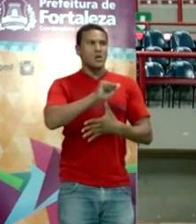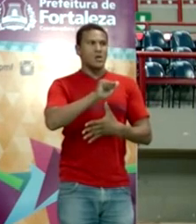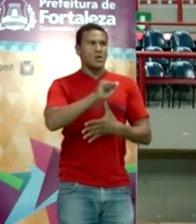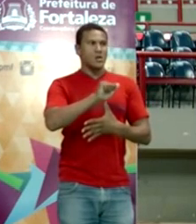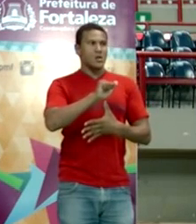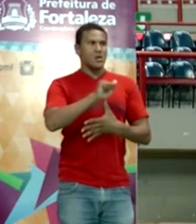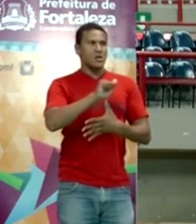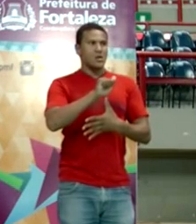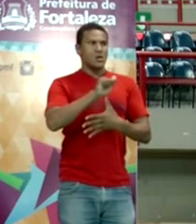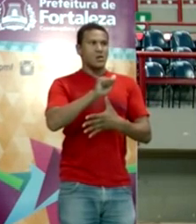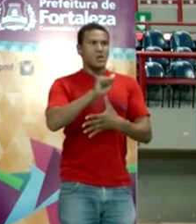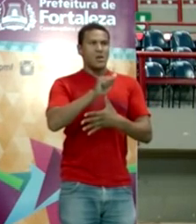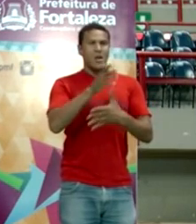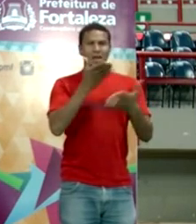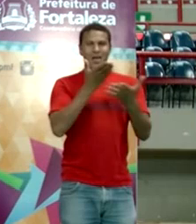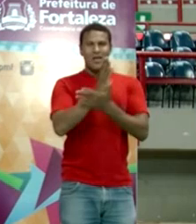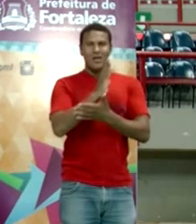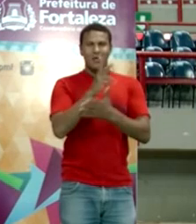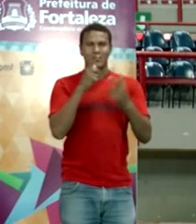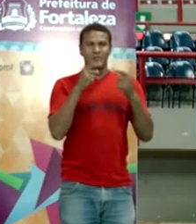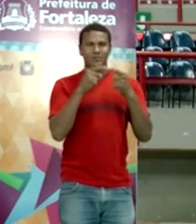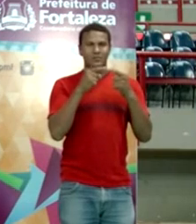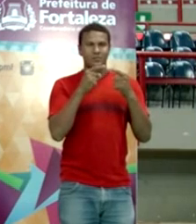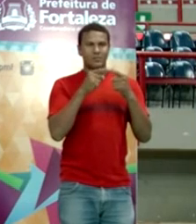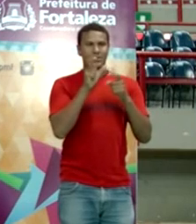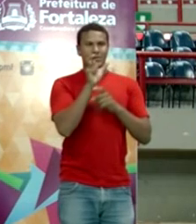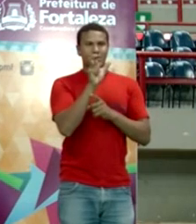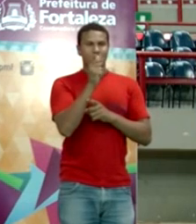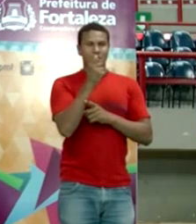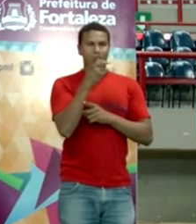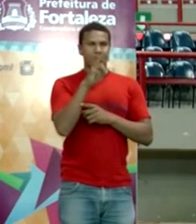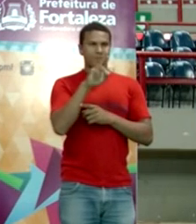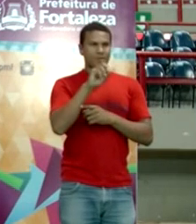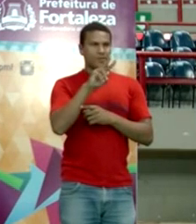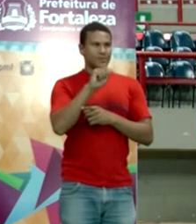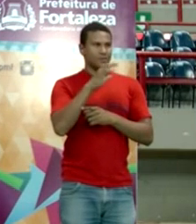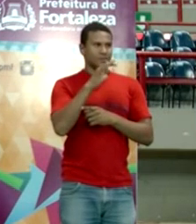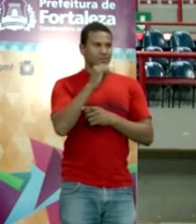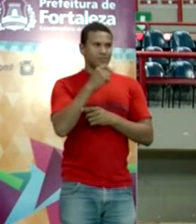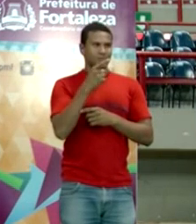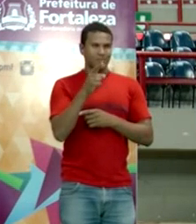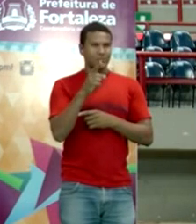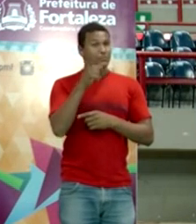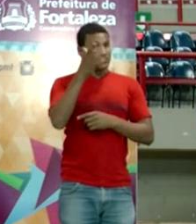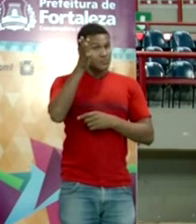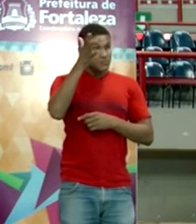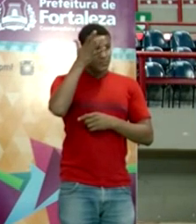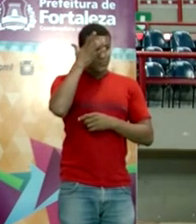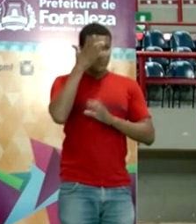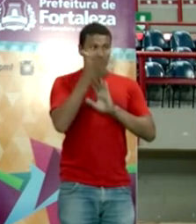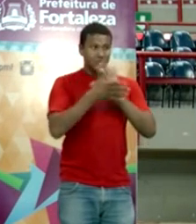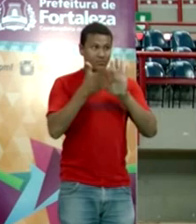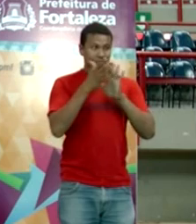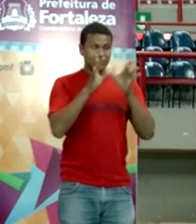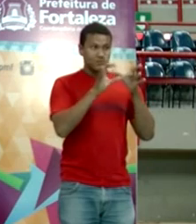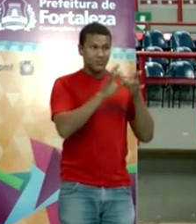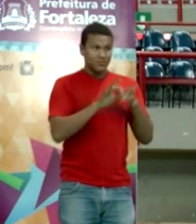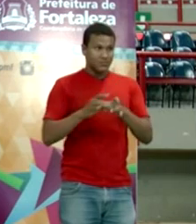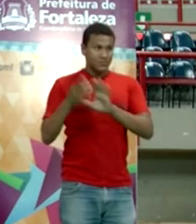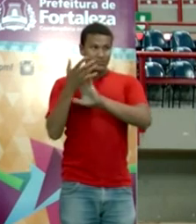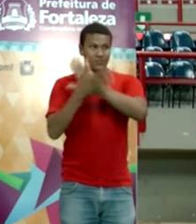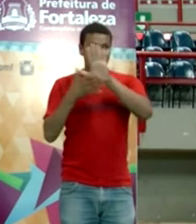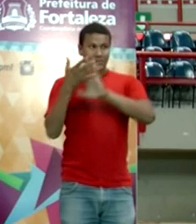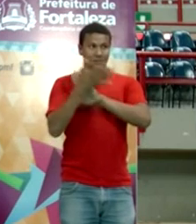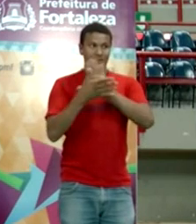de aprovação. Guarda essa história de hipertexto, camarada. Você vai se